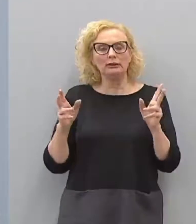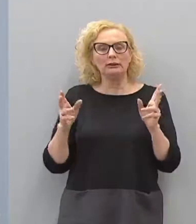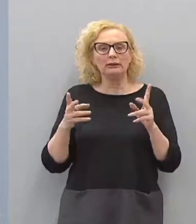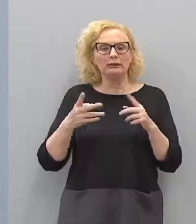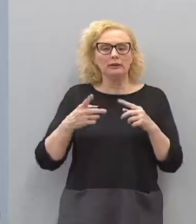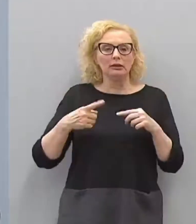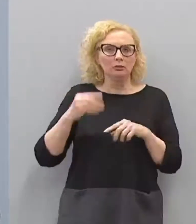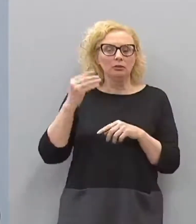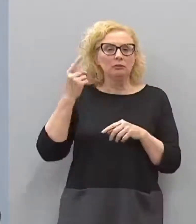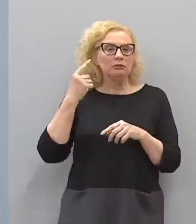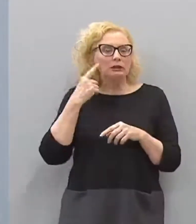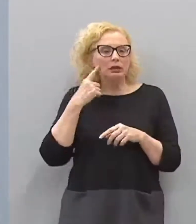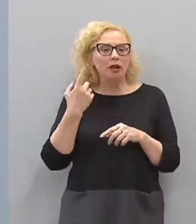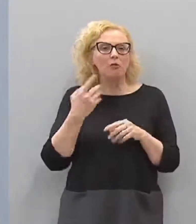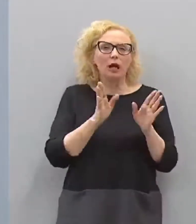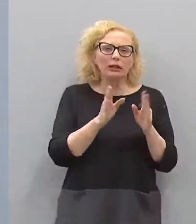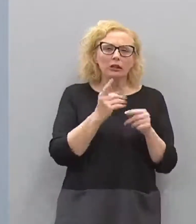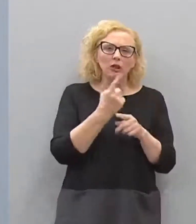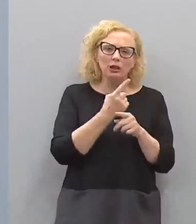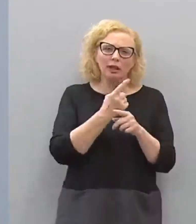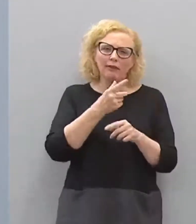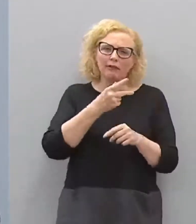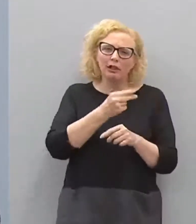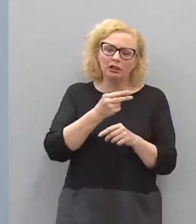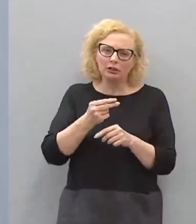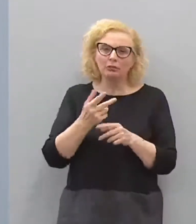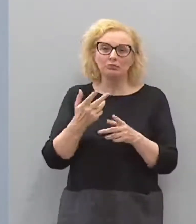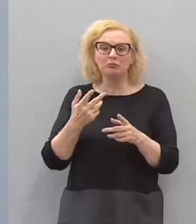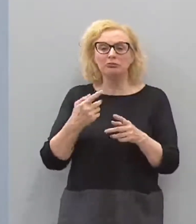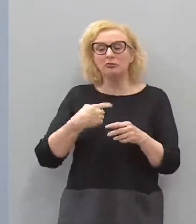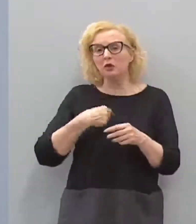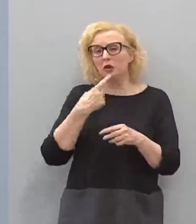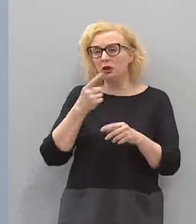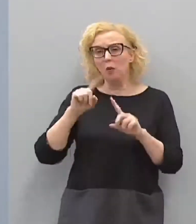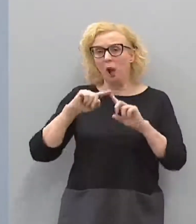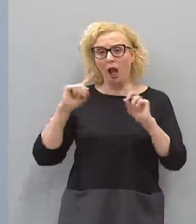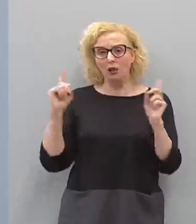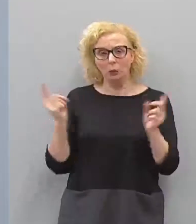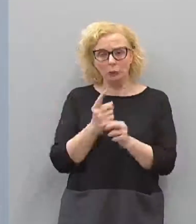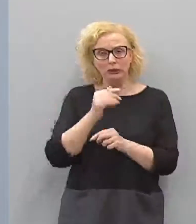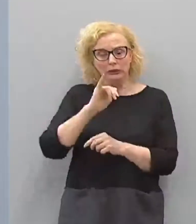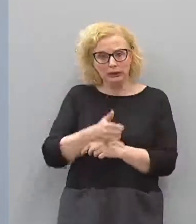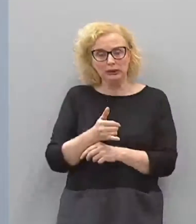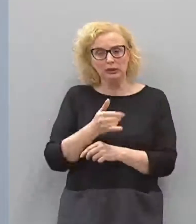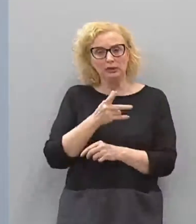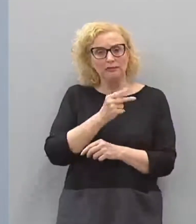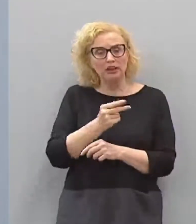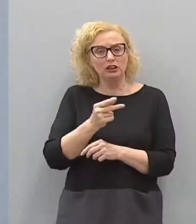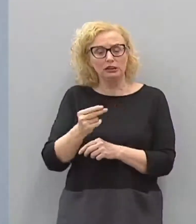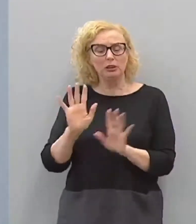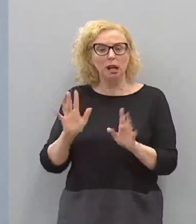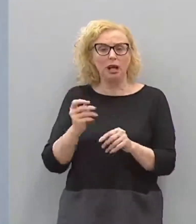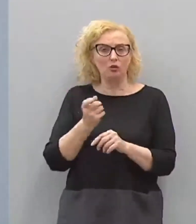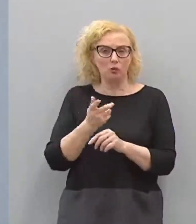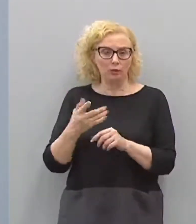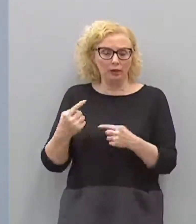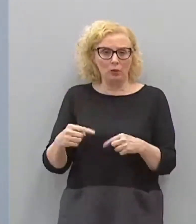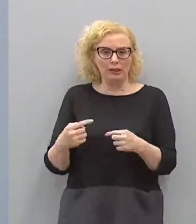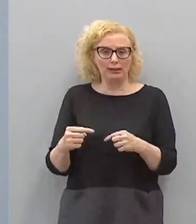vaccinare questa categoria o quest'altra categoria io dico di sì a tutti non c'è nessun tipo di problema però i numeri sono questi e